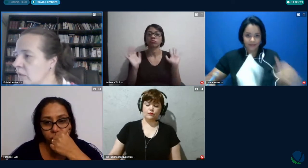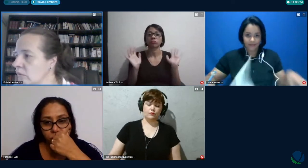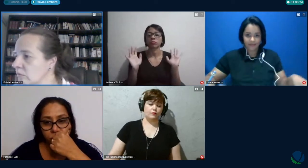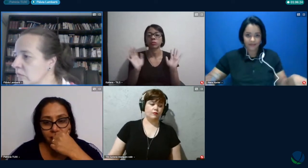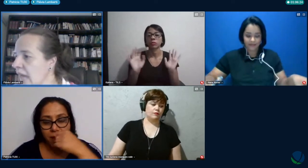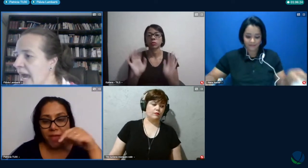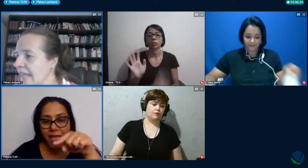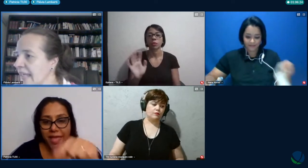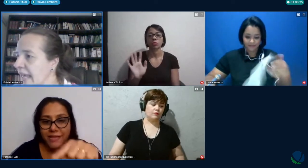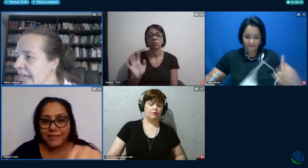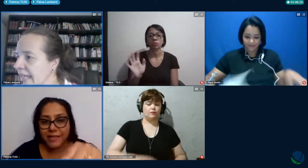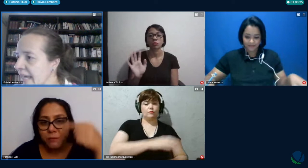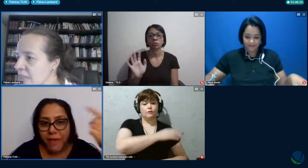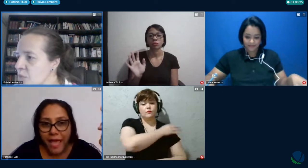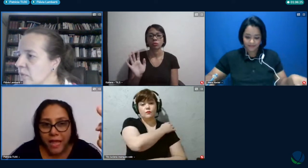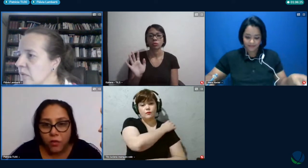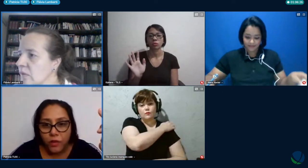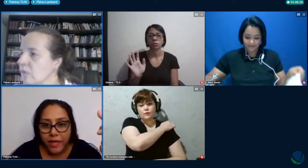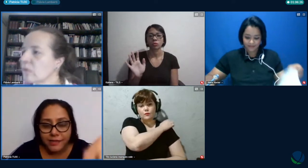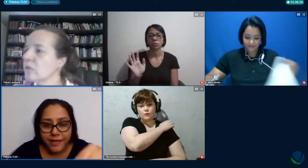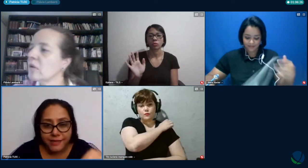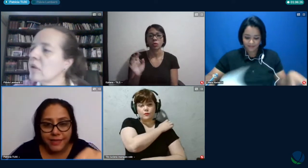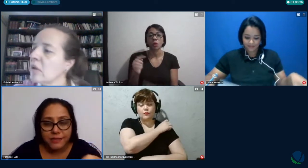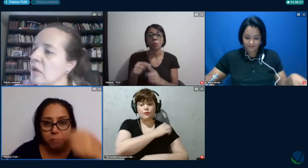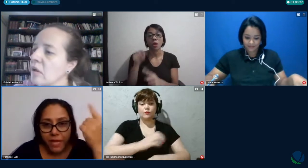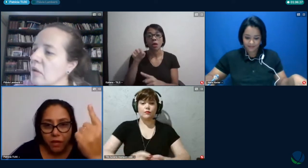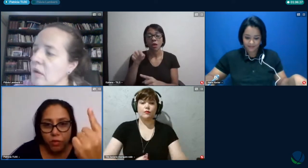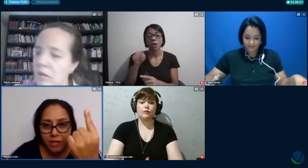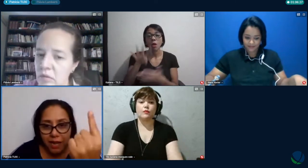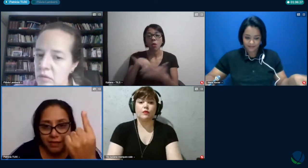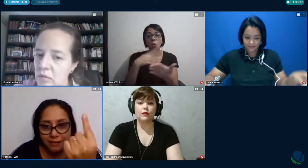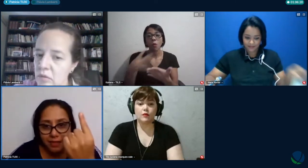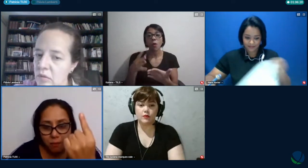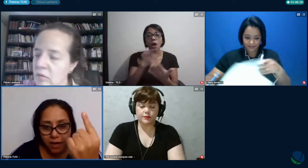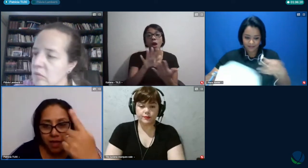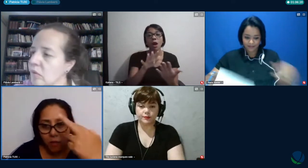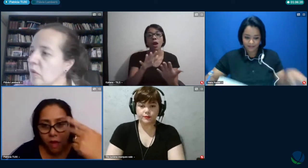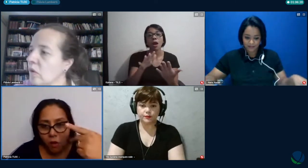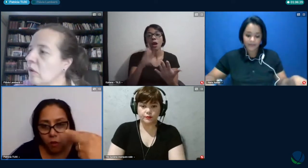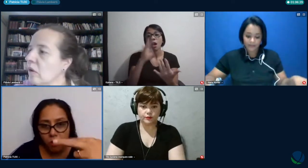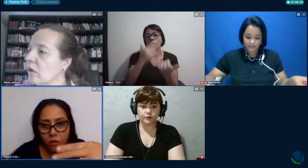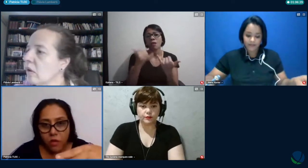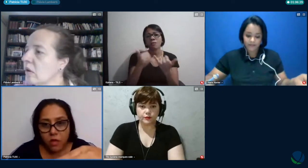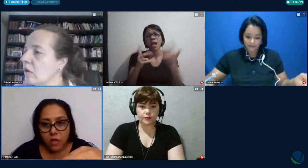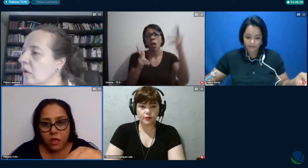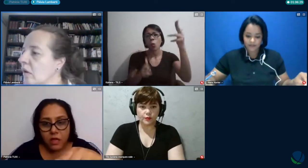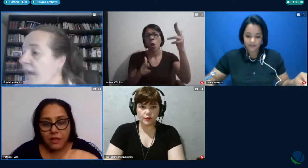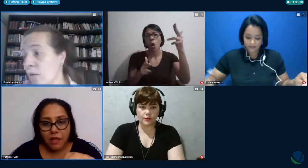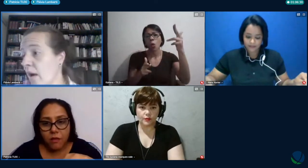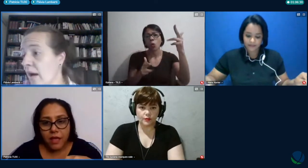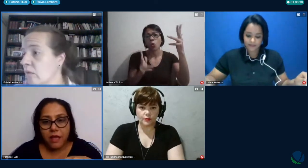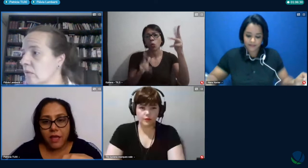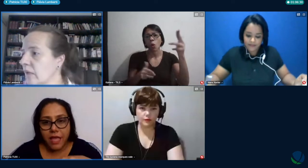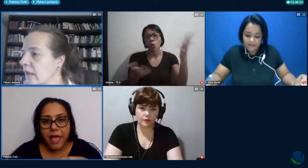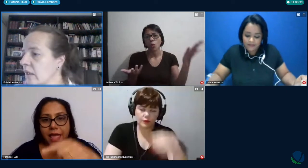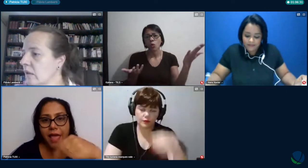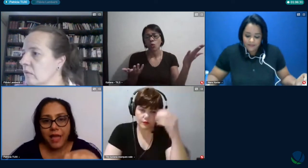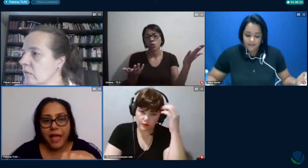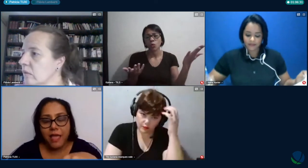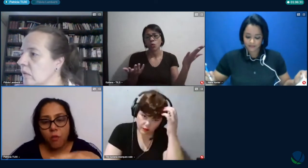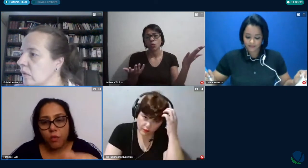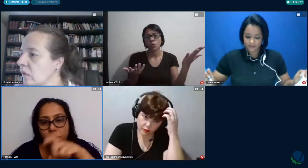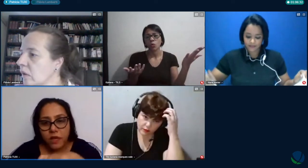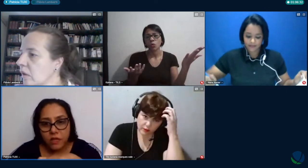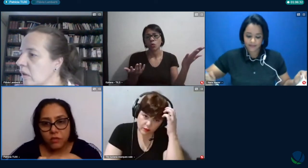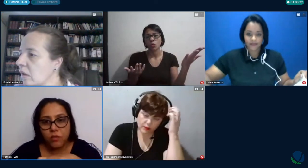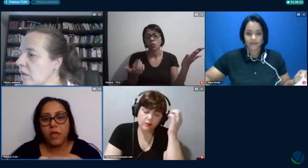Não. É aqui ela está espelho, esse é espelho do que está lá em cima, né? É igual. Então, e